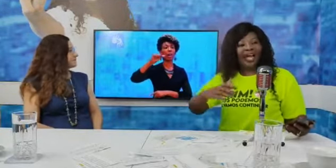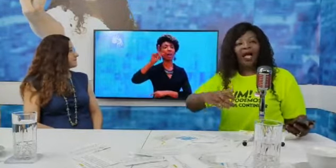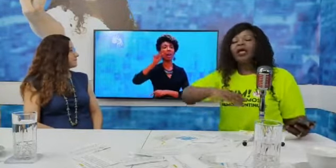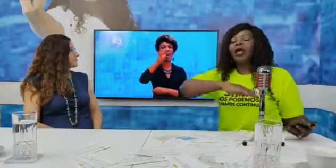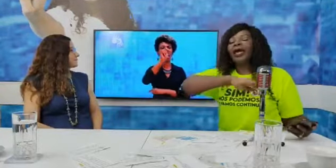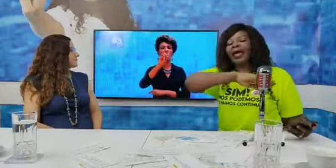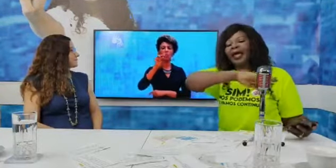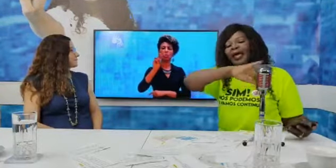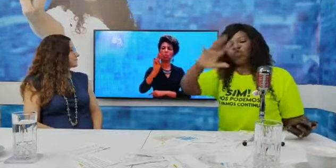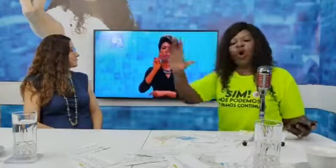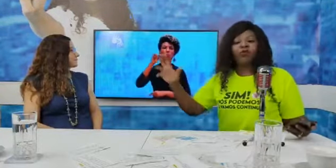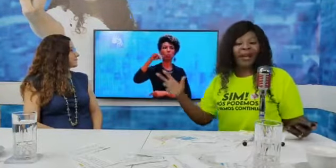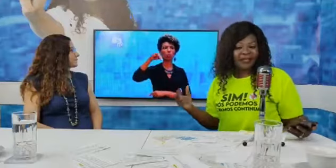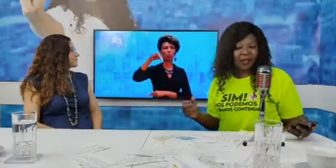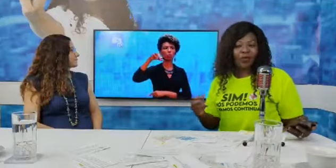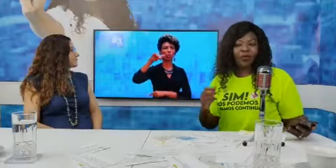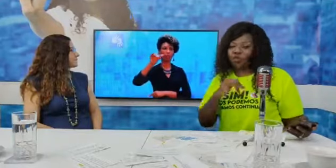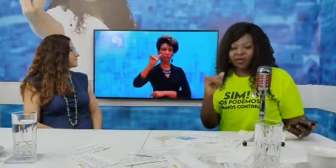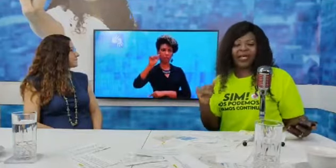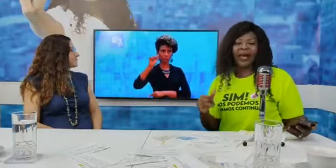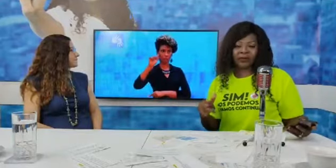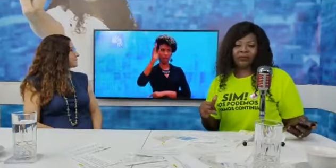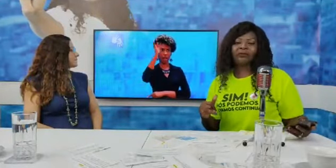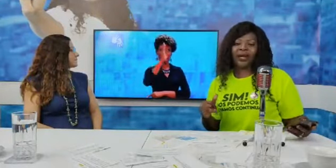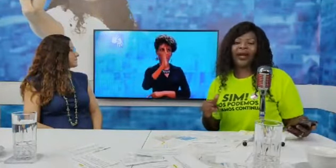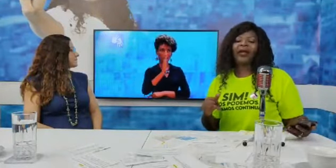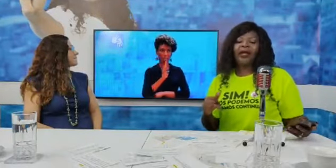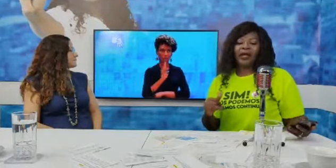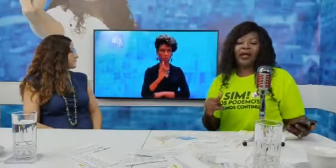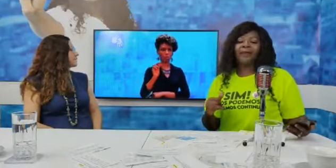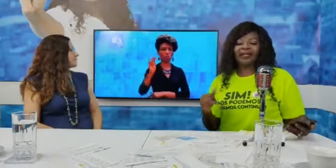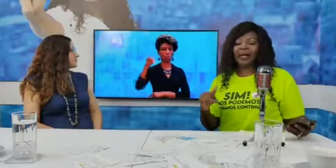UNA. Em todo o Brasil, em todo o cenário, tá?